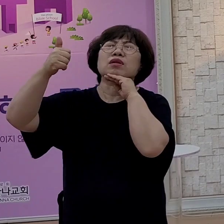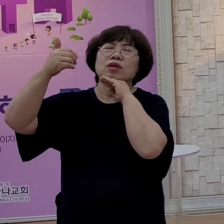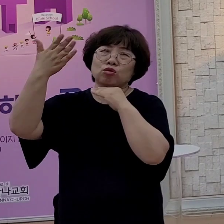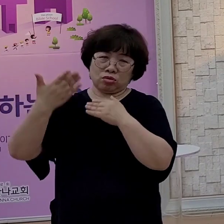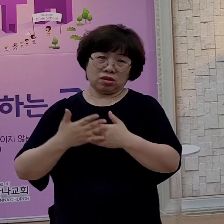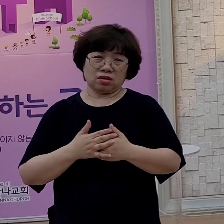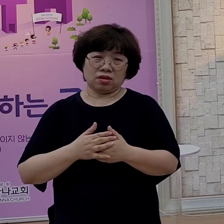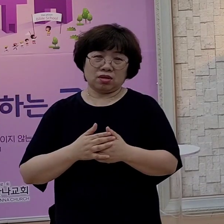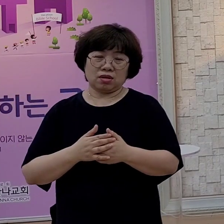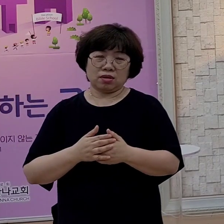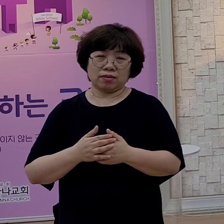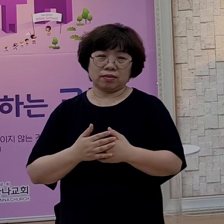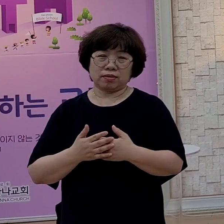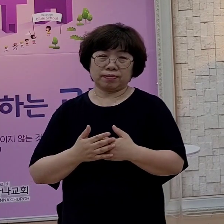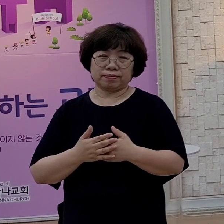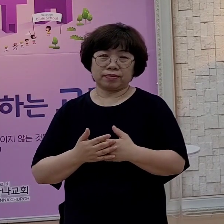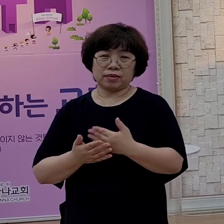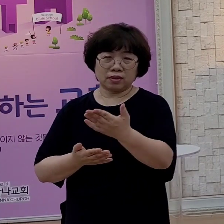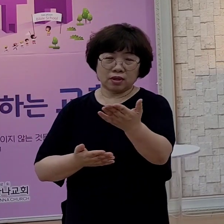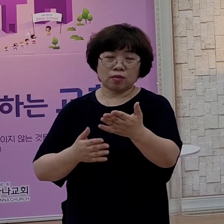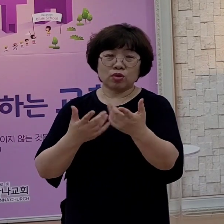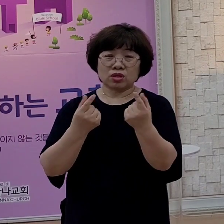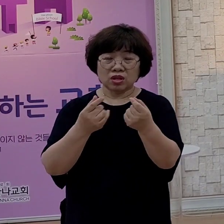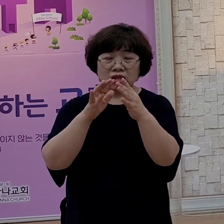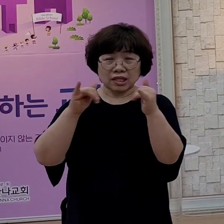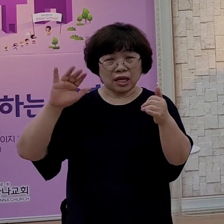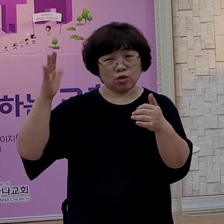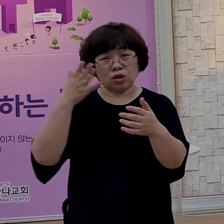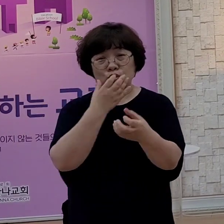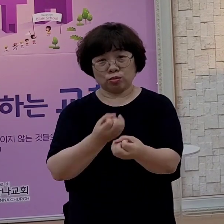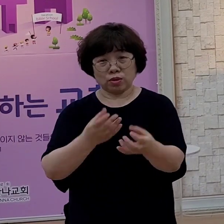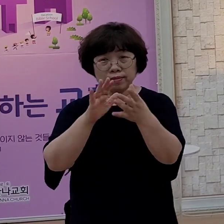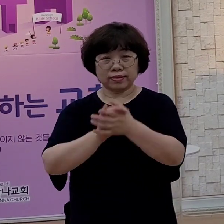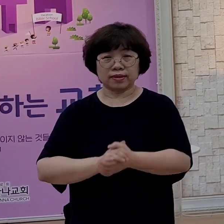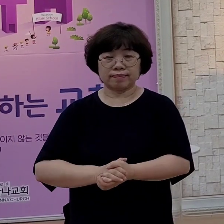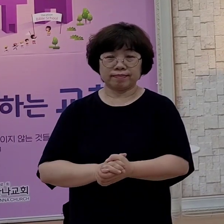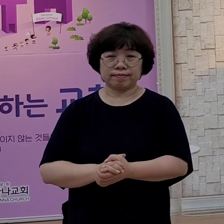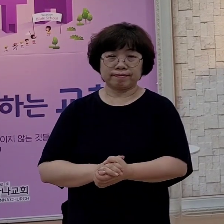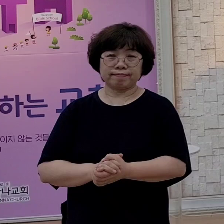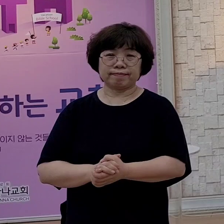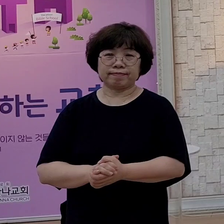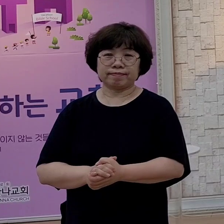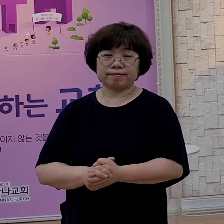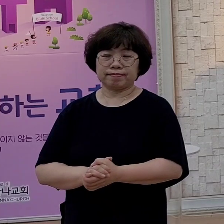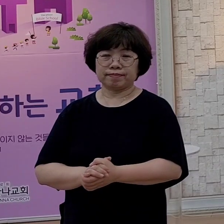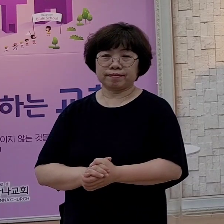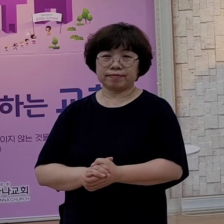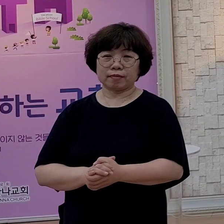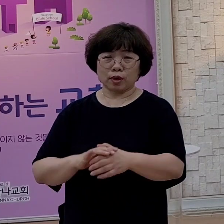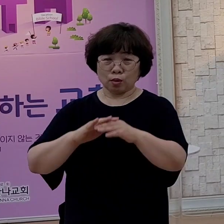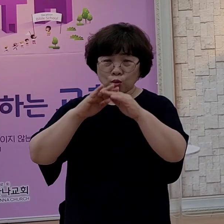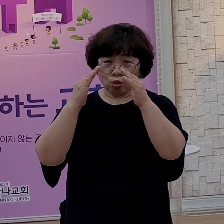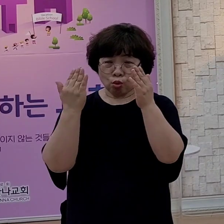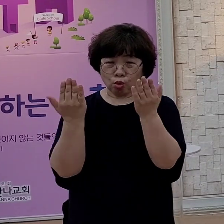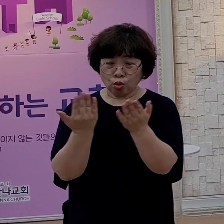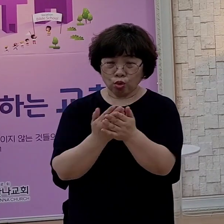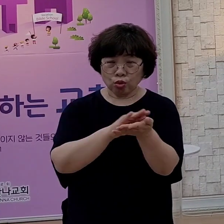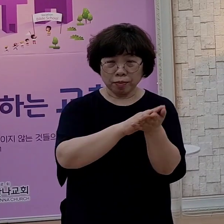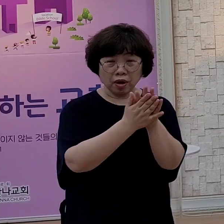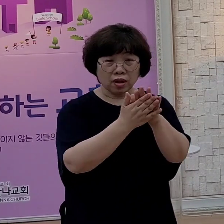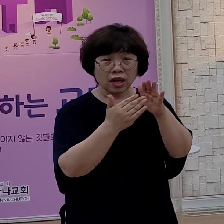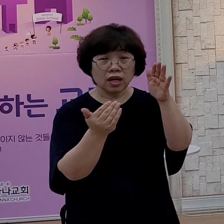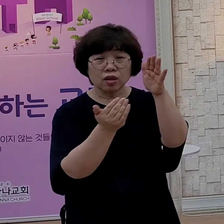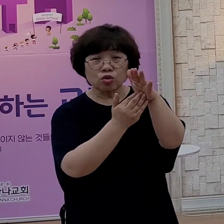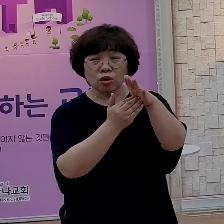자리에 서게 되기를 주님의 이름으로 축복합니다. 그래서 다 이렇게 변화되어서 그런